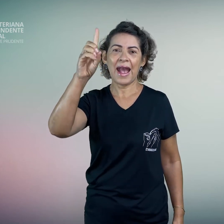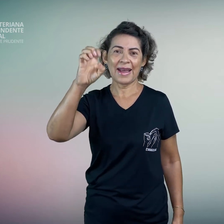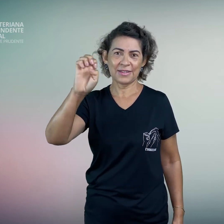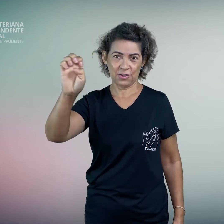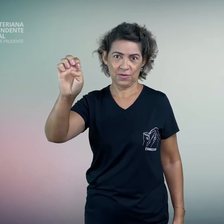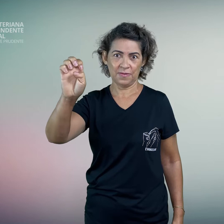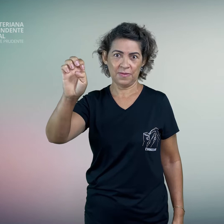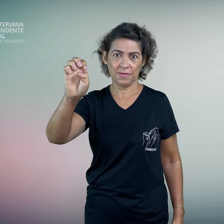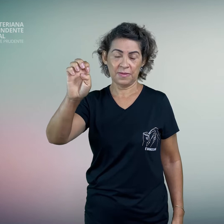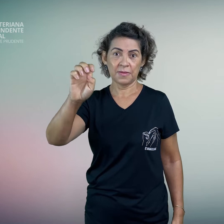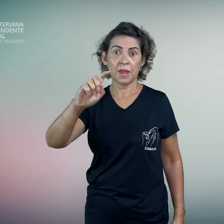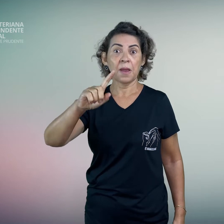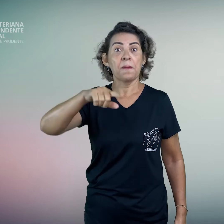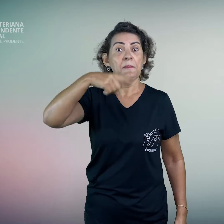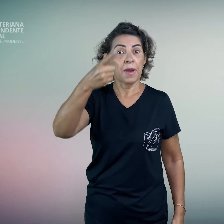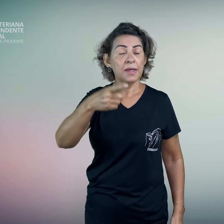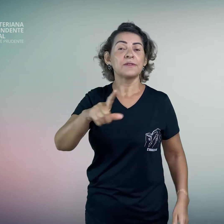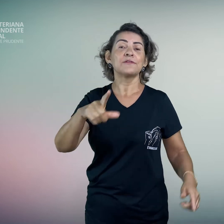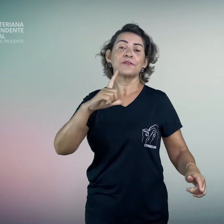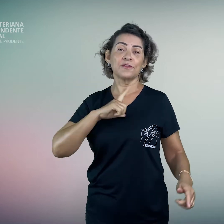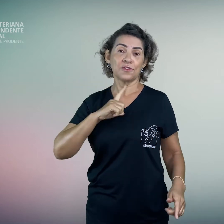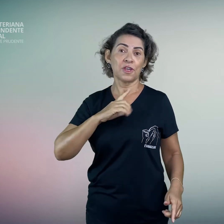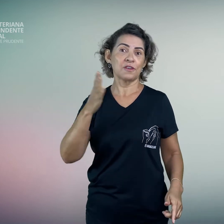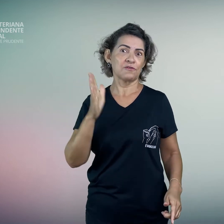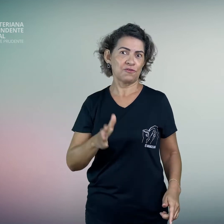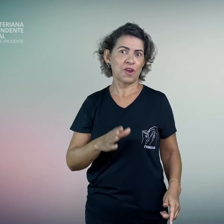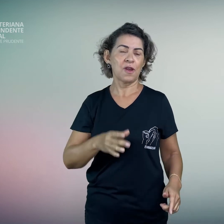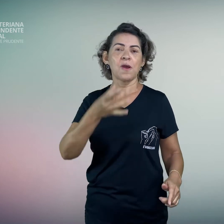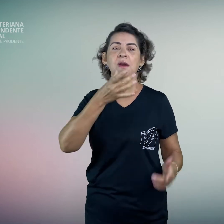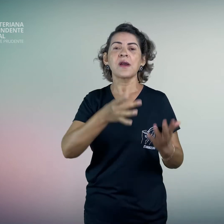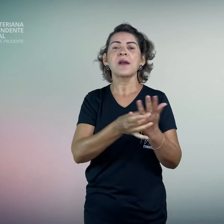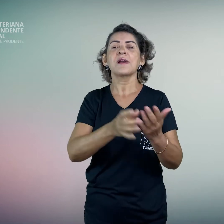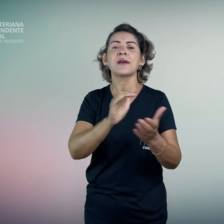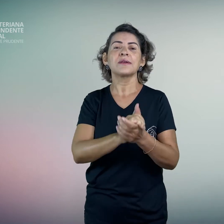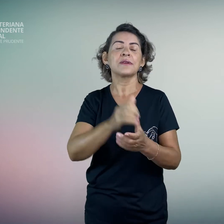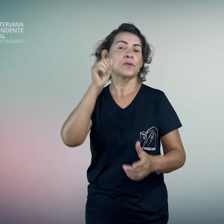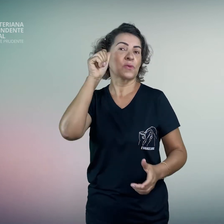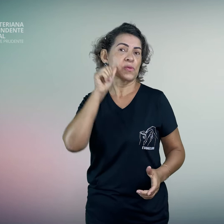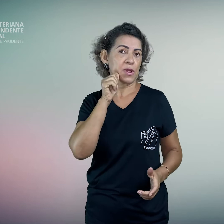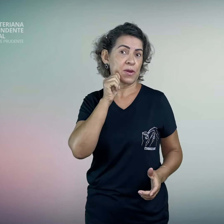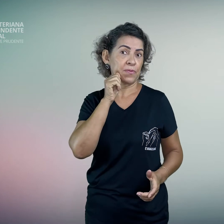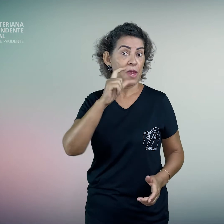lhe deu filhos, que quando já estavam grandes, expulsaram Jefté dizendo: